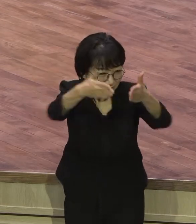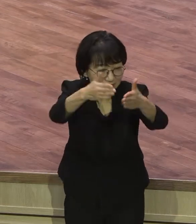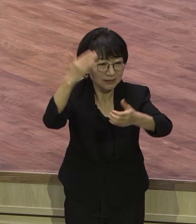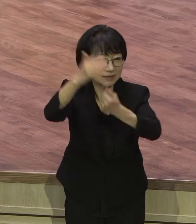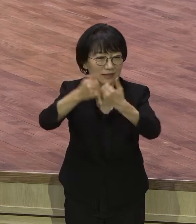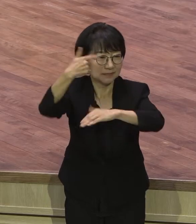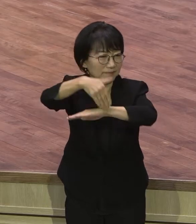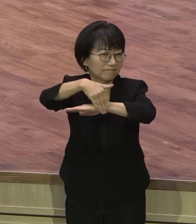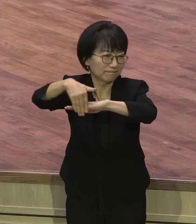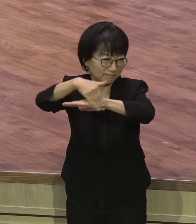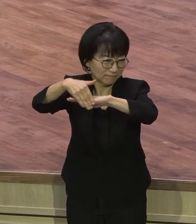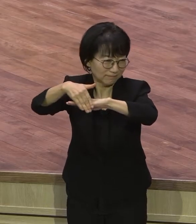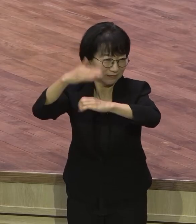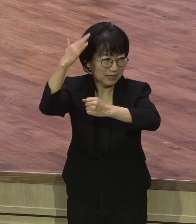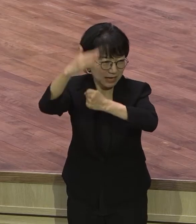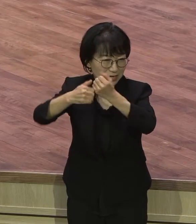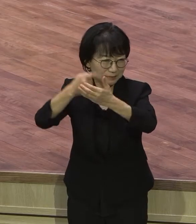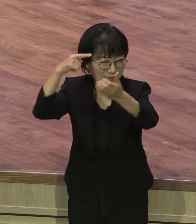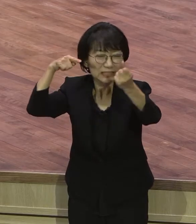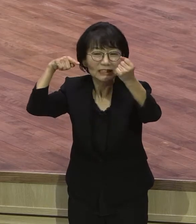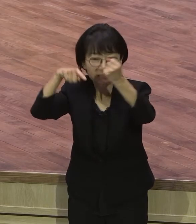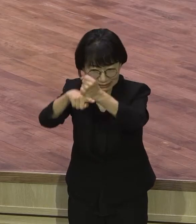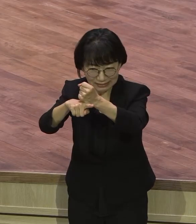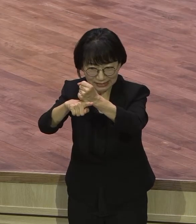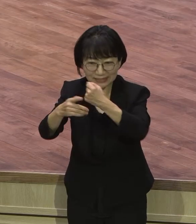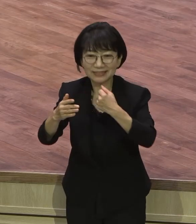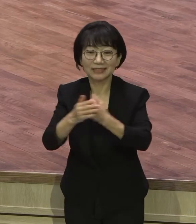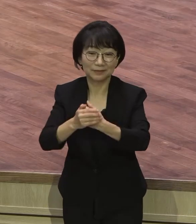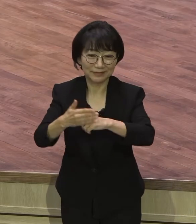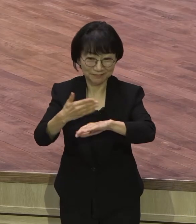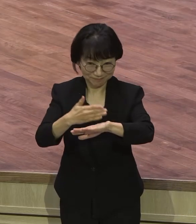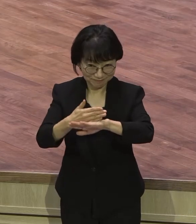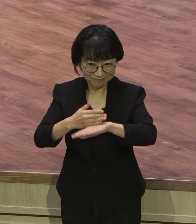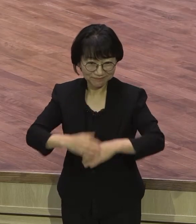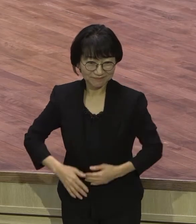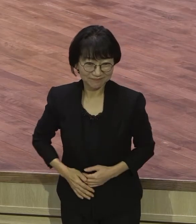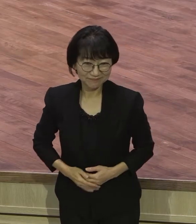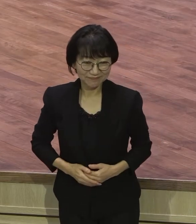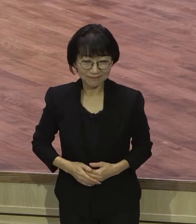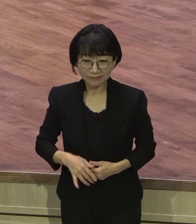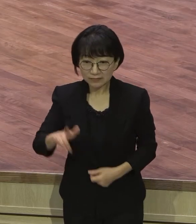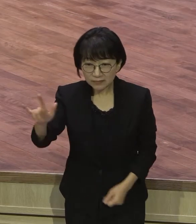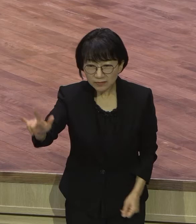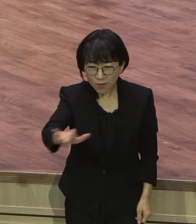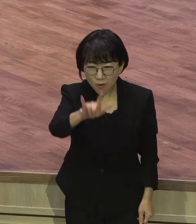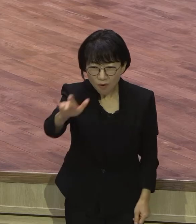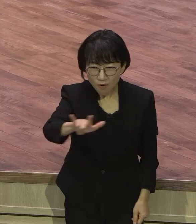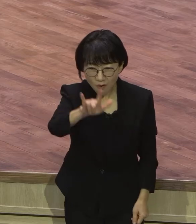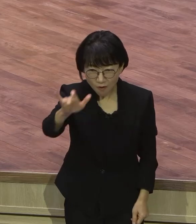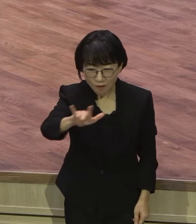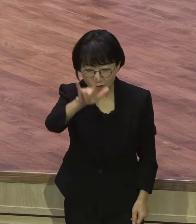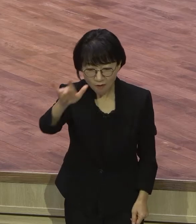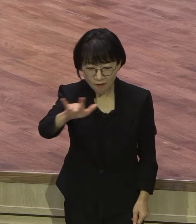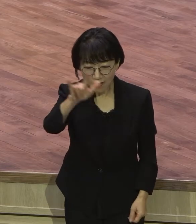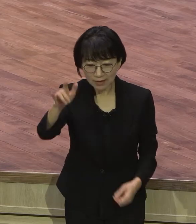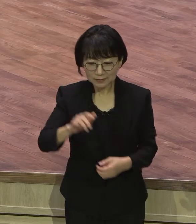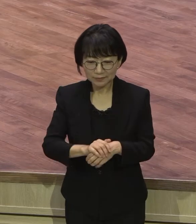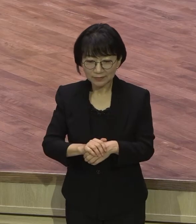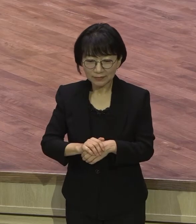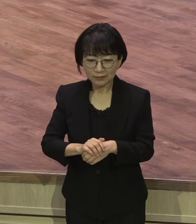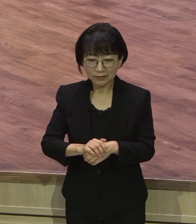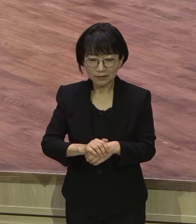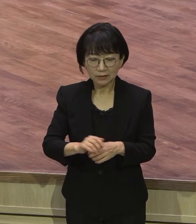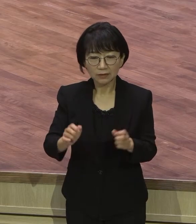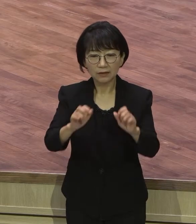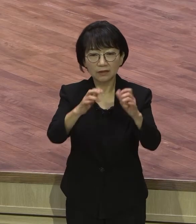뜻이라 그랬어. 하나님의 뜻이에요. 코로나 천만 명이 걸리고 수백만 명이